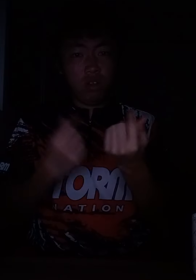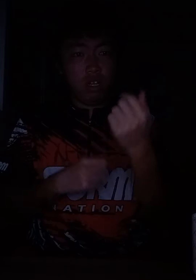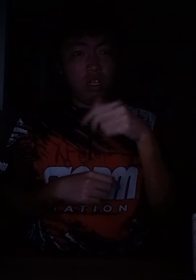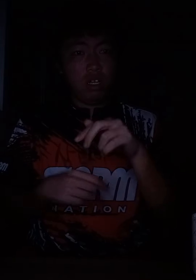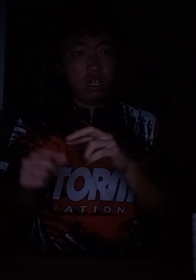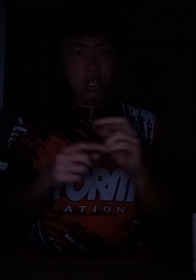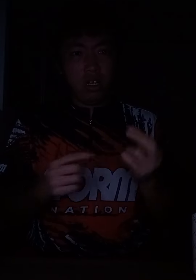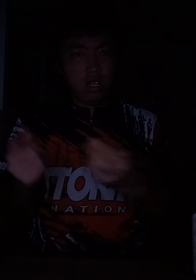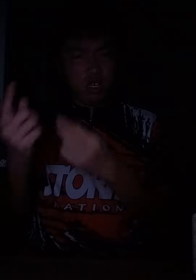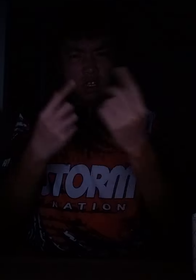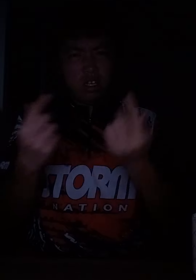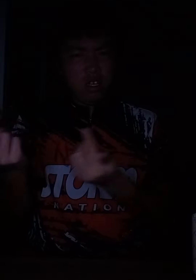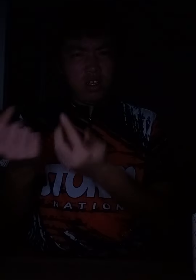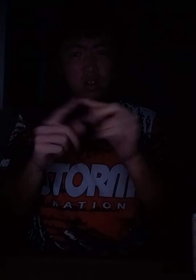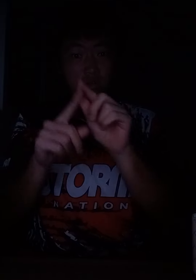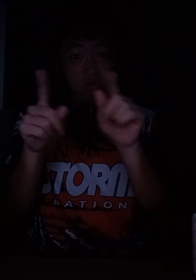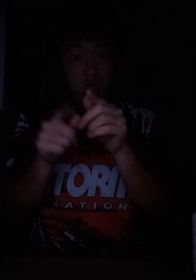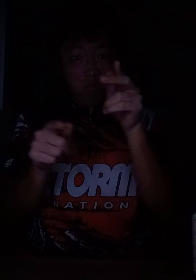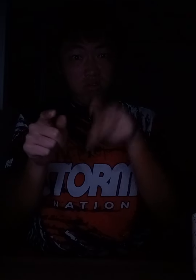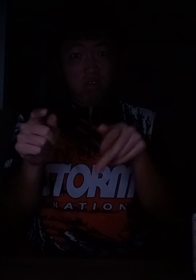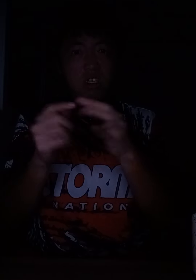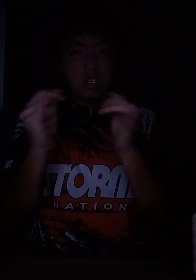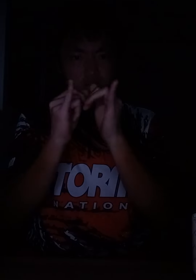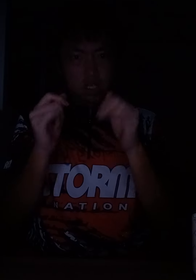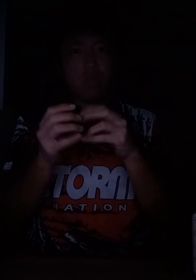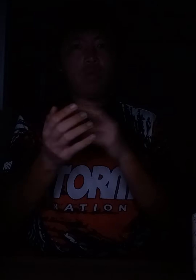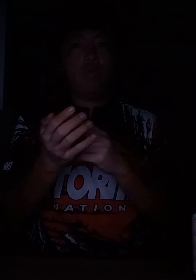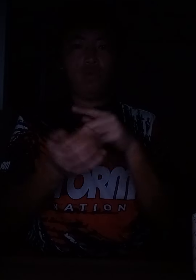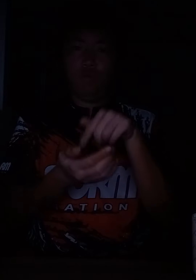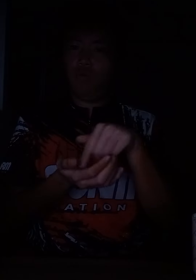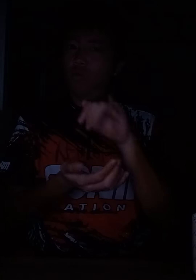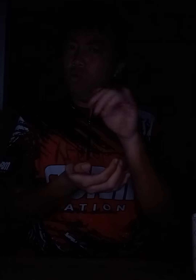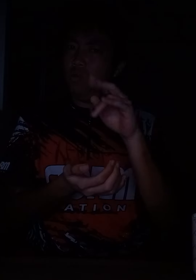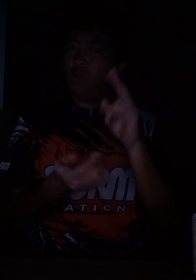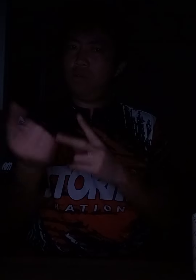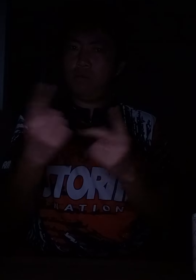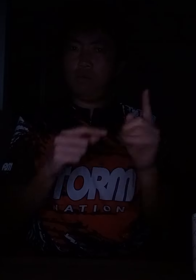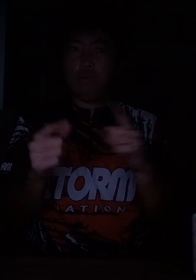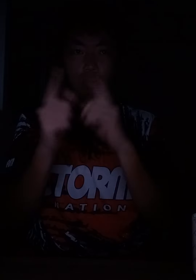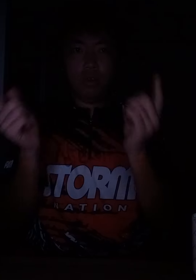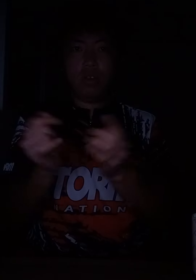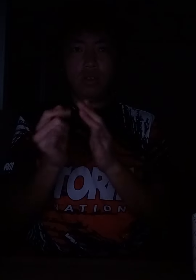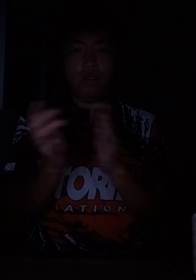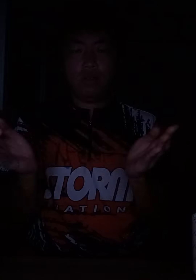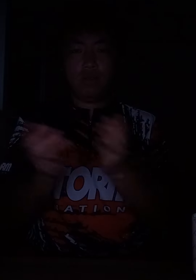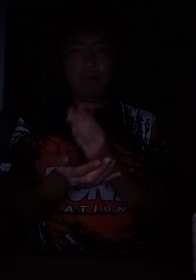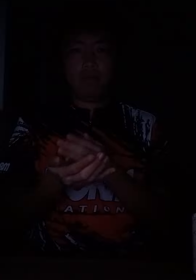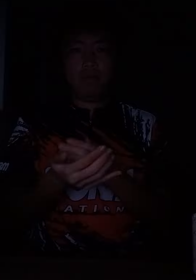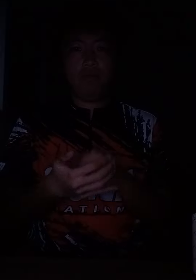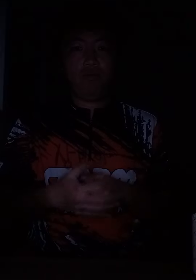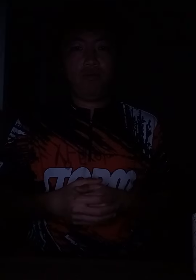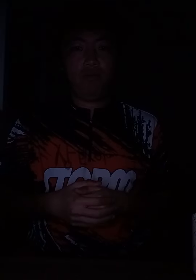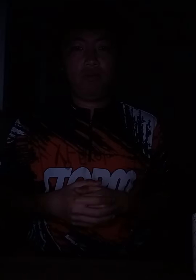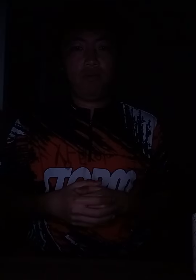한국전력공사는 아파트 단지 저압 차단기에 문제가 생긴 것으로 보고 긴급 복구 작업에 나섰습니다. 앞선